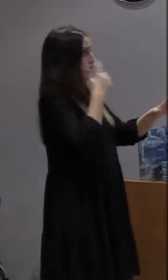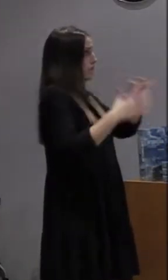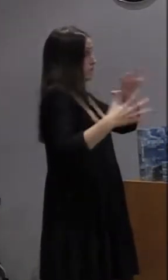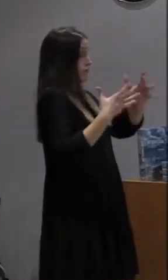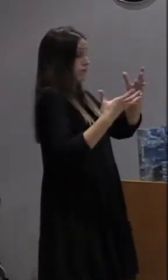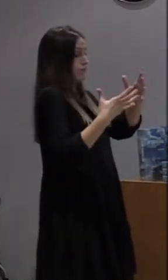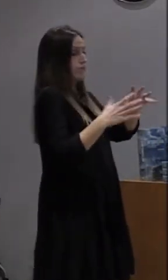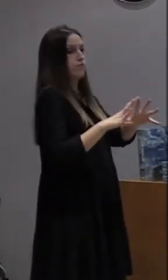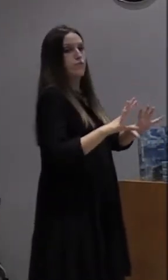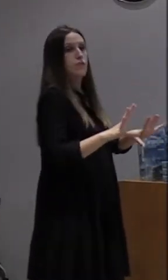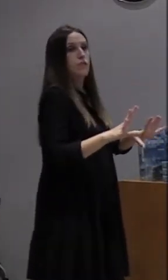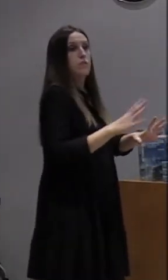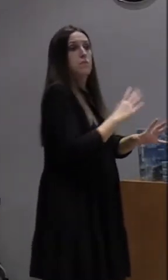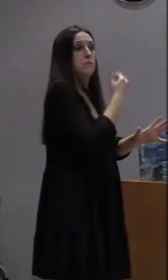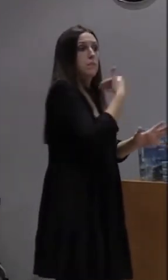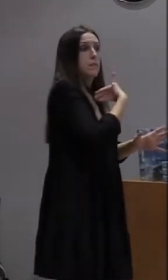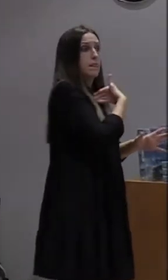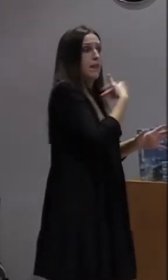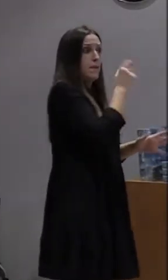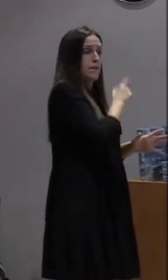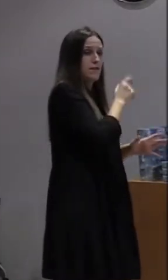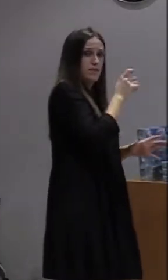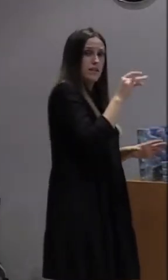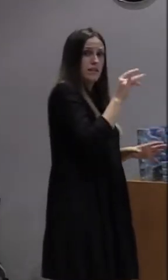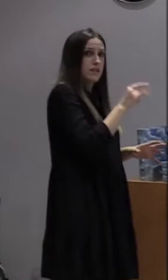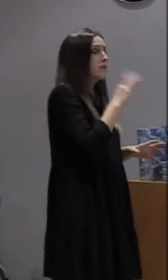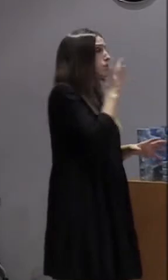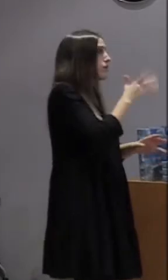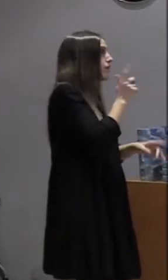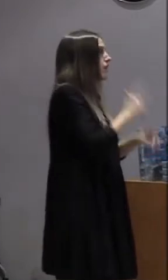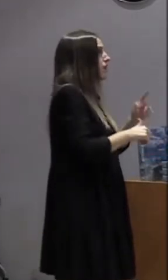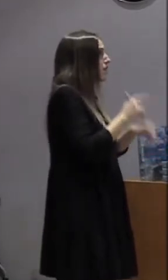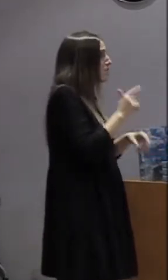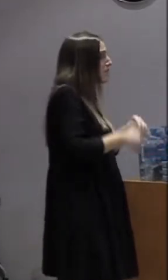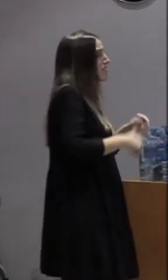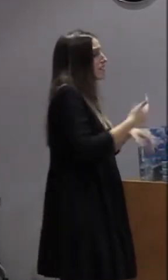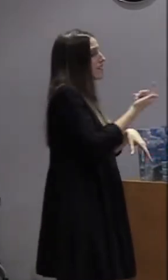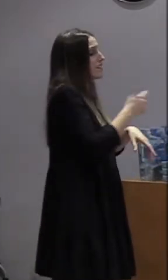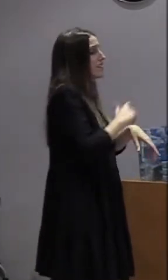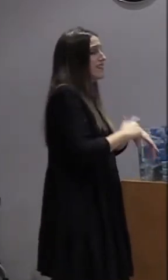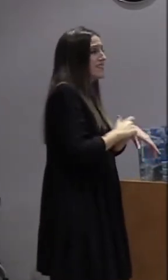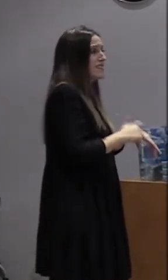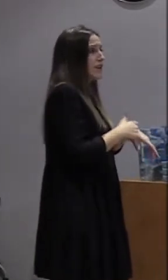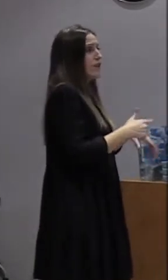nubosa. Las figuras sí, porque ya van marcadas por el estilo de la época.